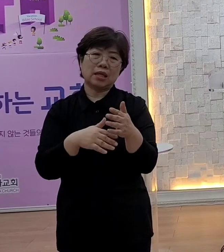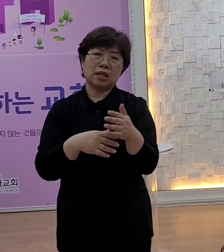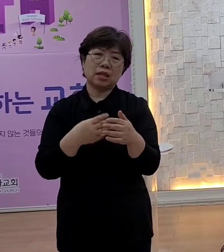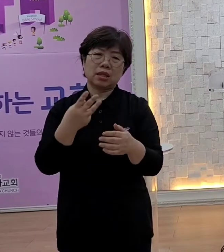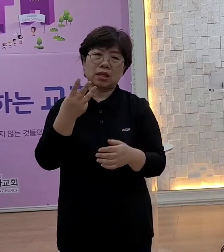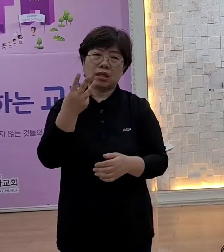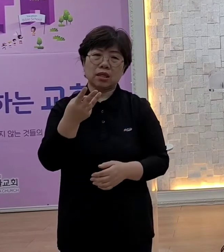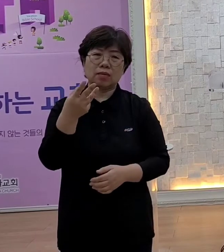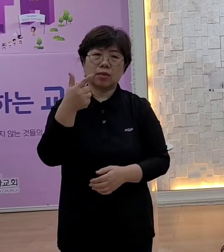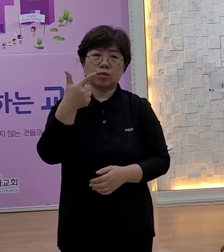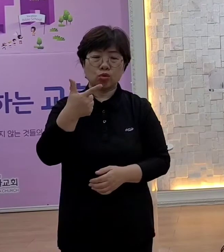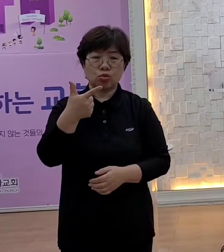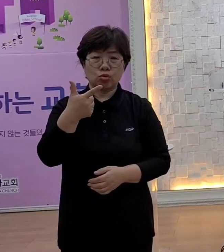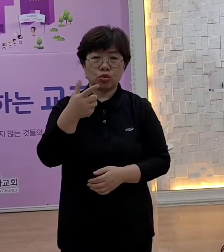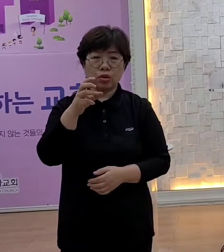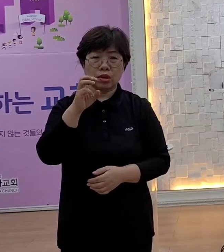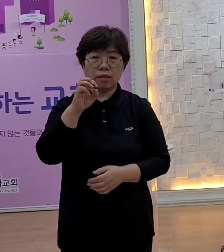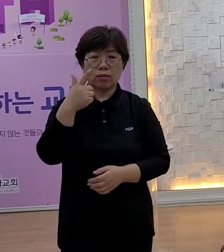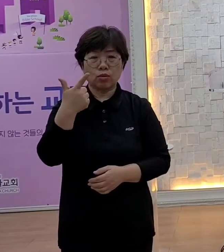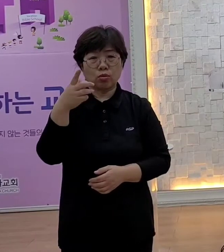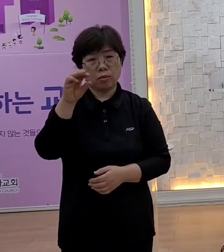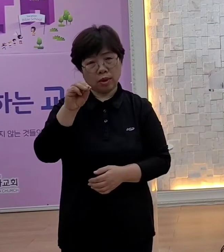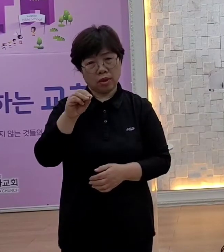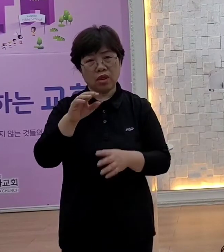36만 명이 살고